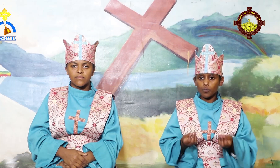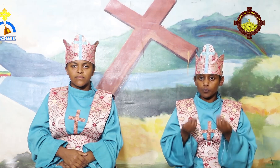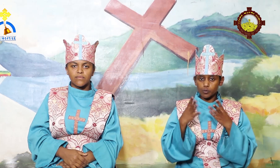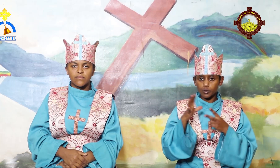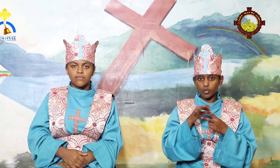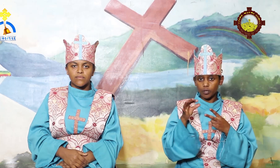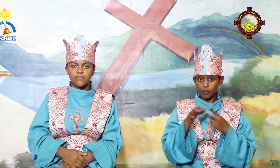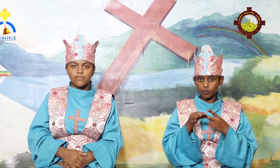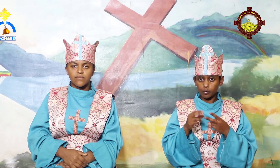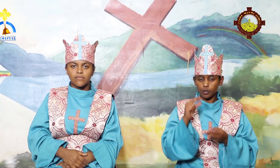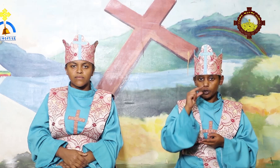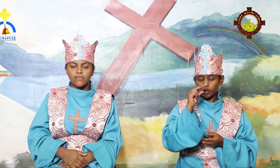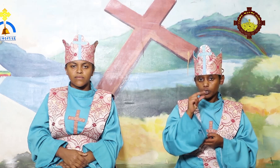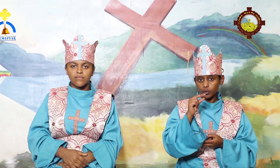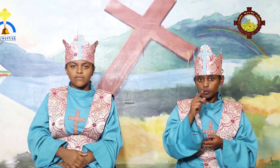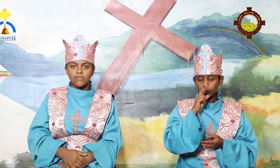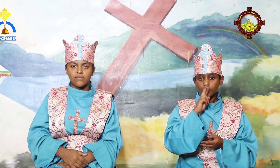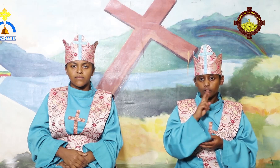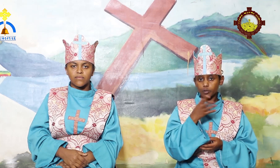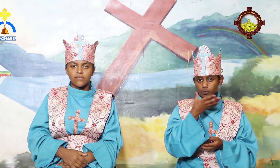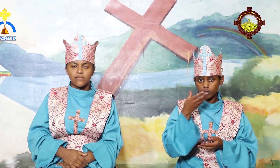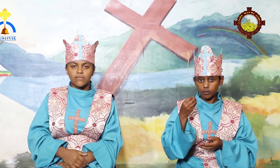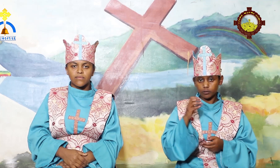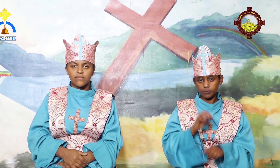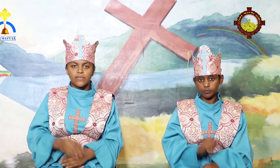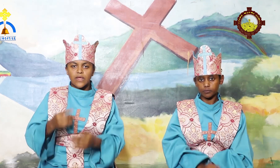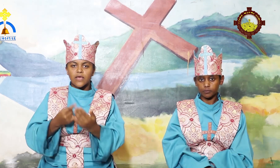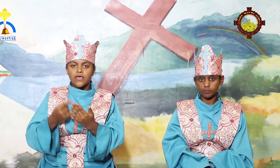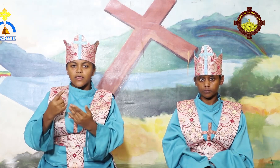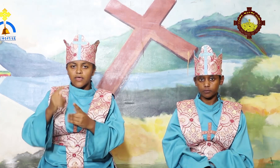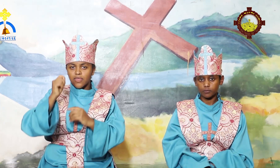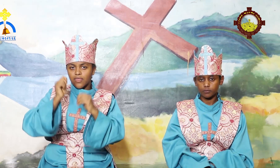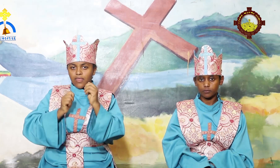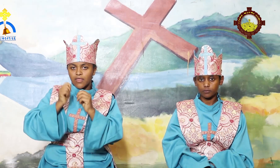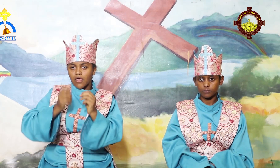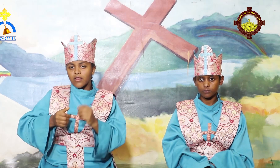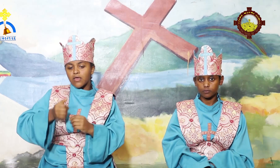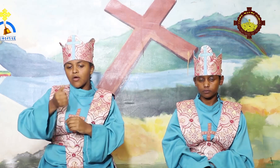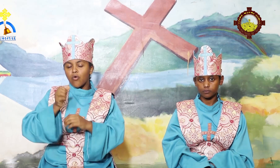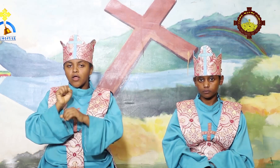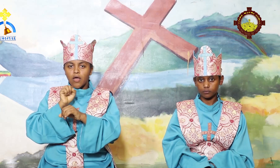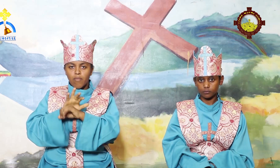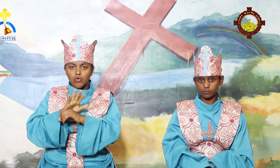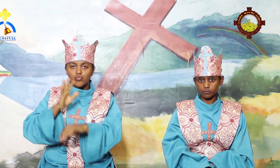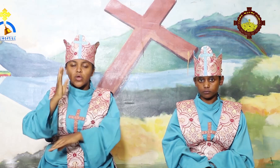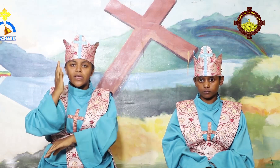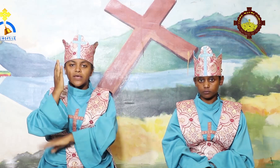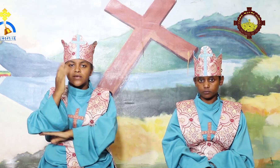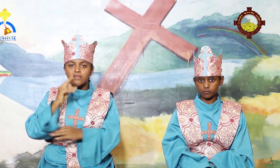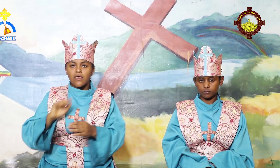ብዙዎች፣ የተመረጡ ጥቂቶች ናቸውና። ይህ ታሪክ ዋና መልእክቱ እግዚአብሔር የምሕረት